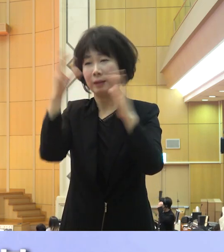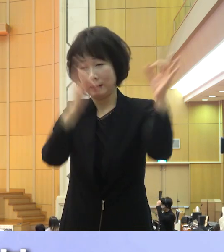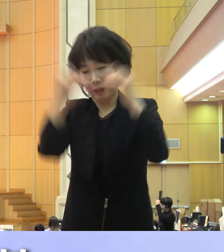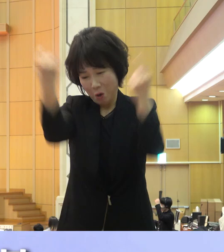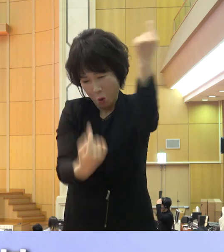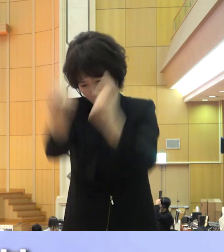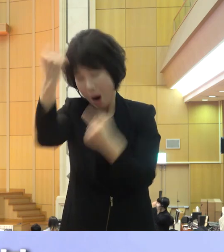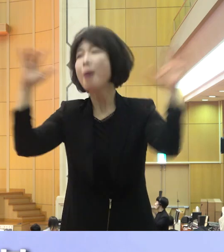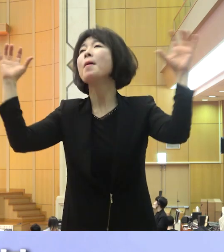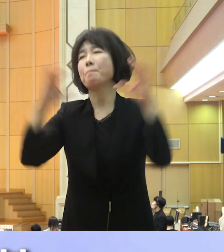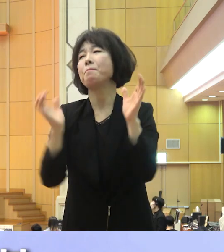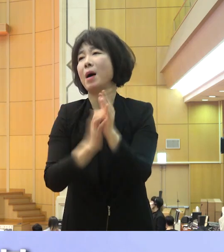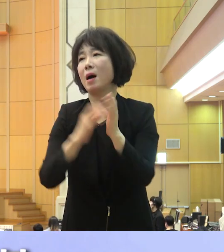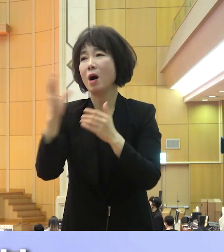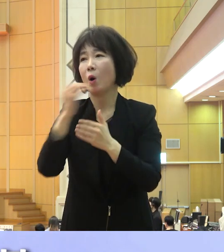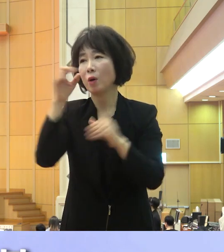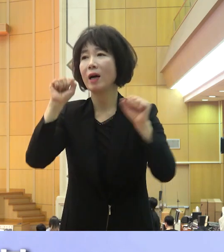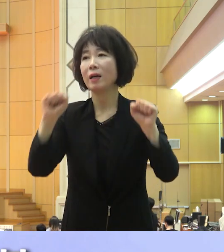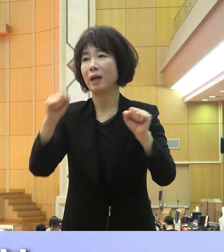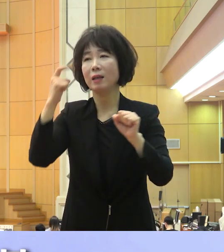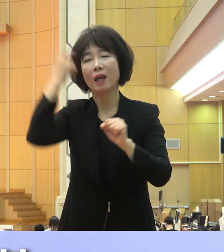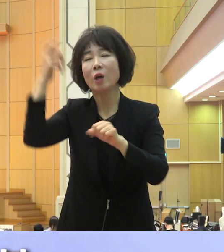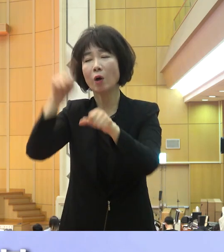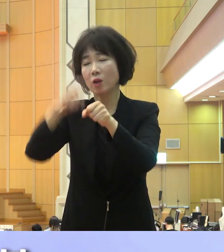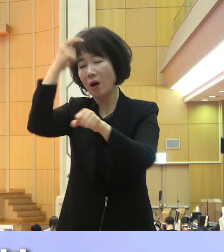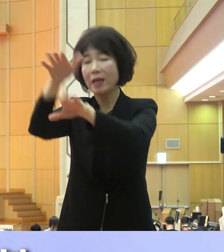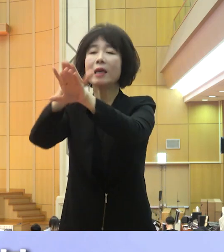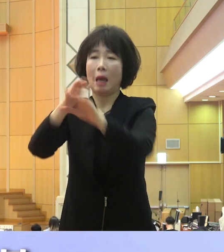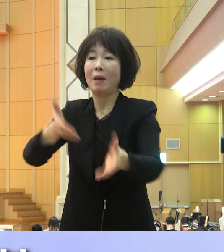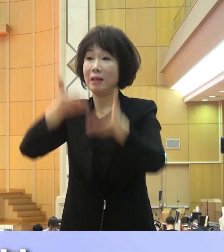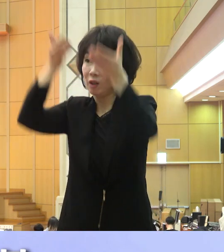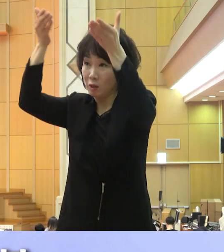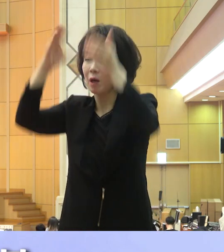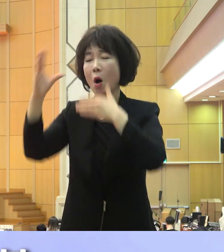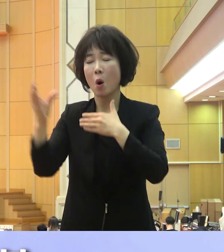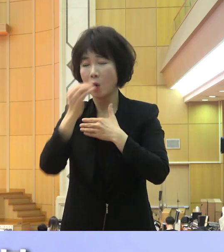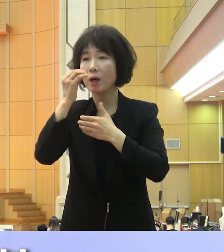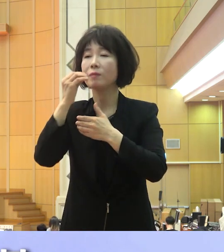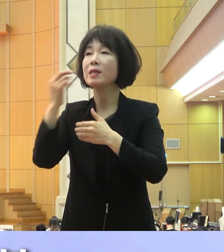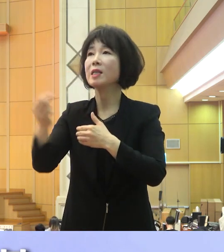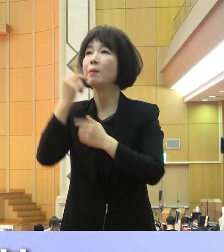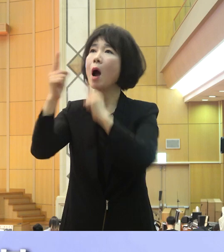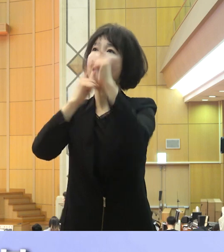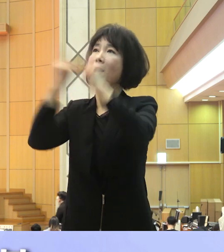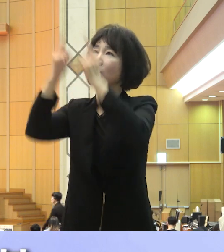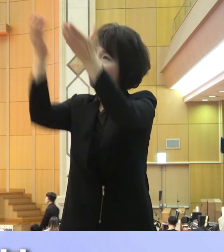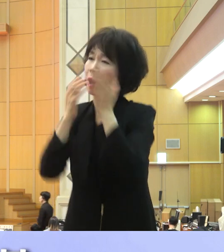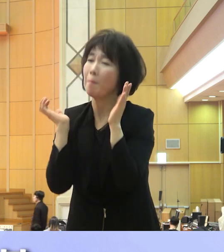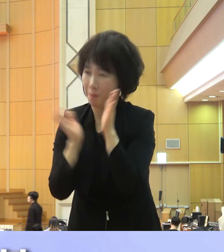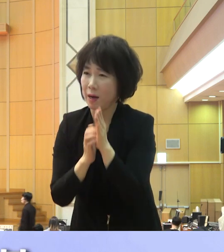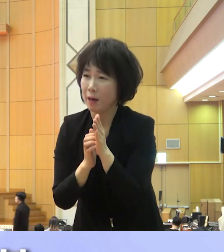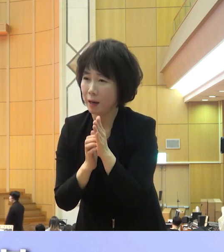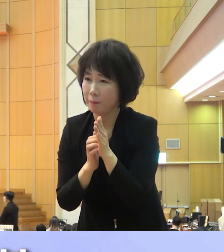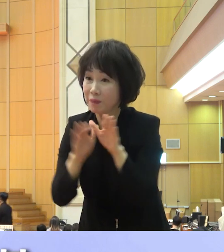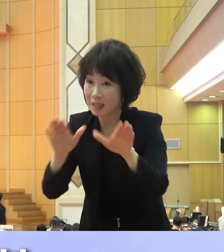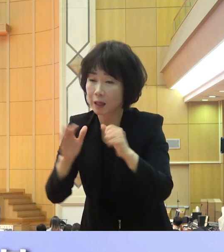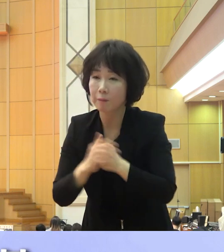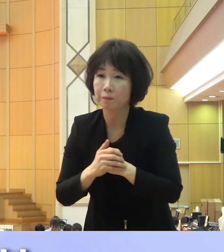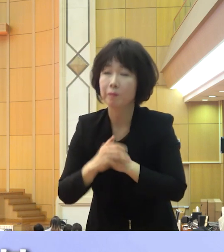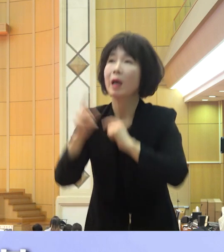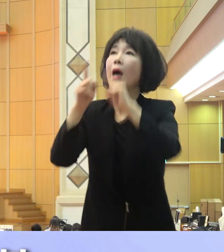나오게 하시고 거룩한 산제사 영적 예배 드리게 하시고 거룩하시고 생명의 말씀 주셨사오니